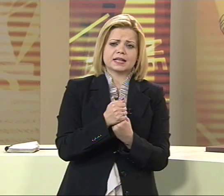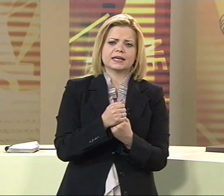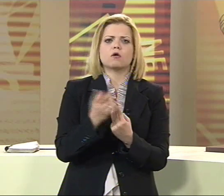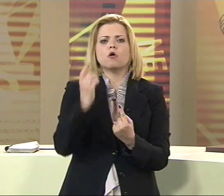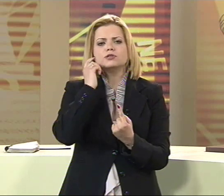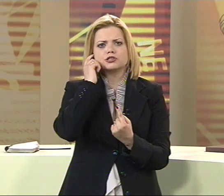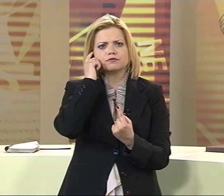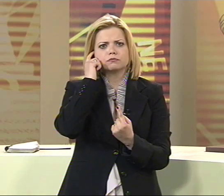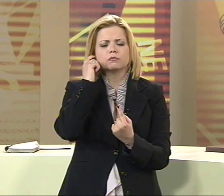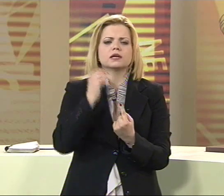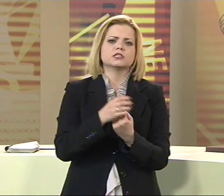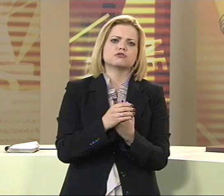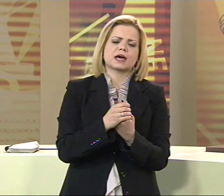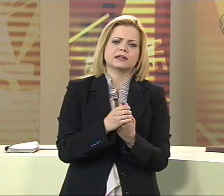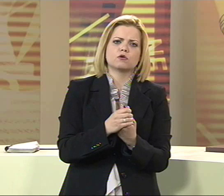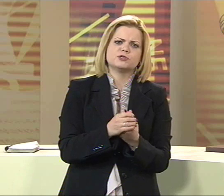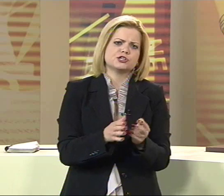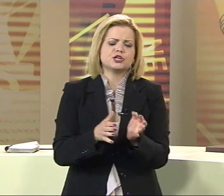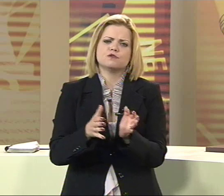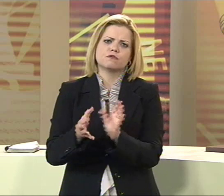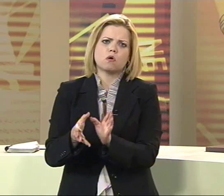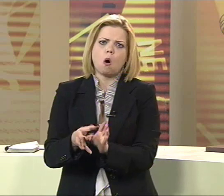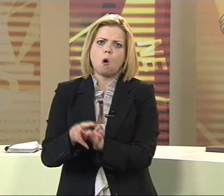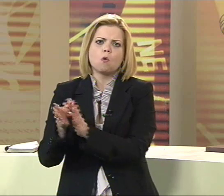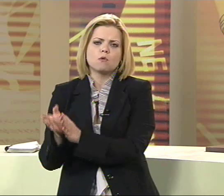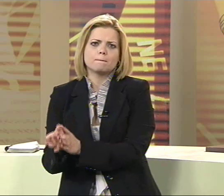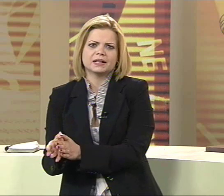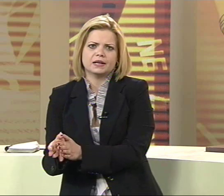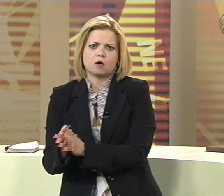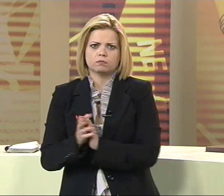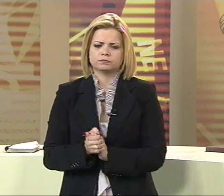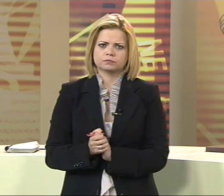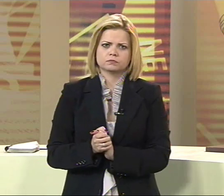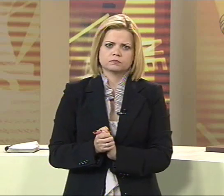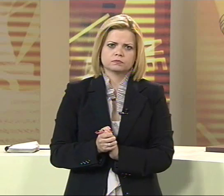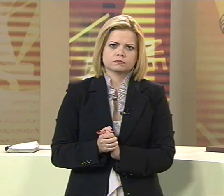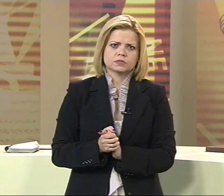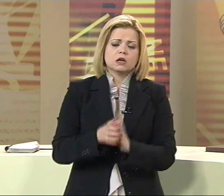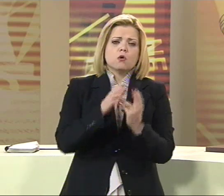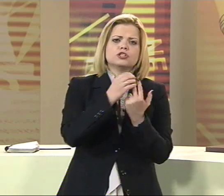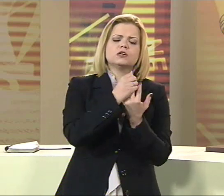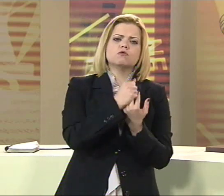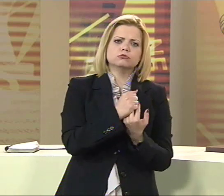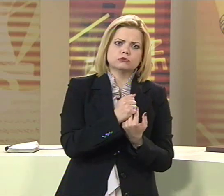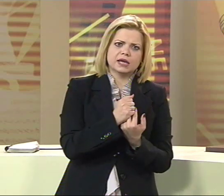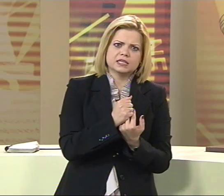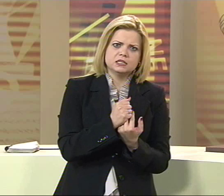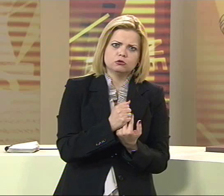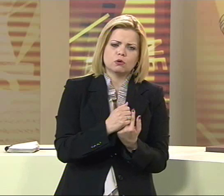caráter objetivo. Um requisito de caráter objetivo ou material. O segundo requisito é